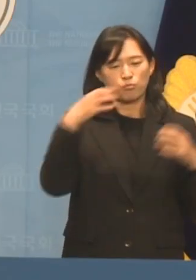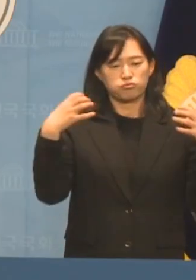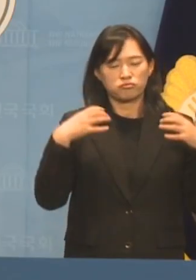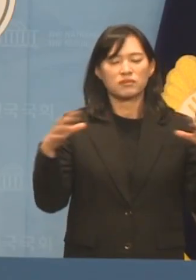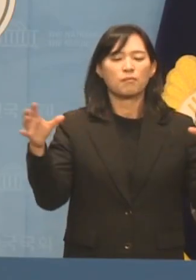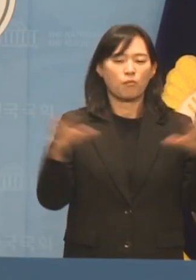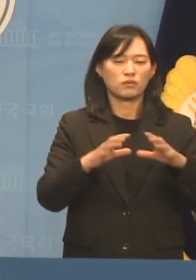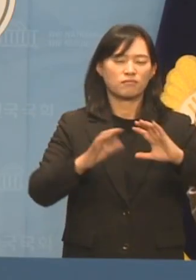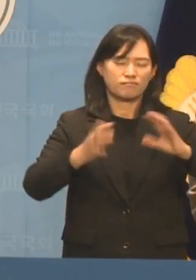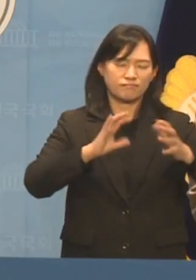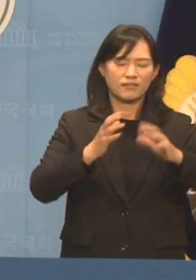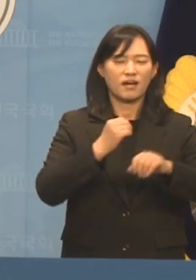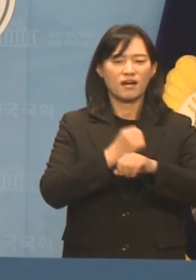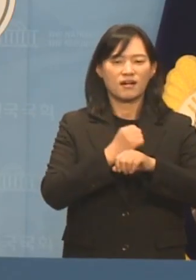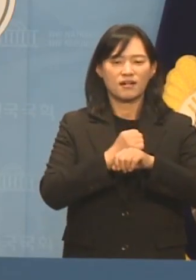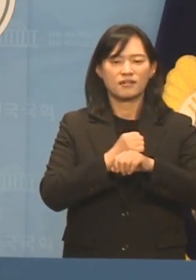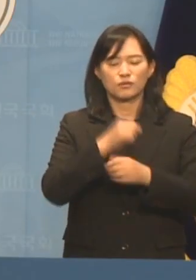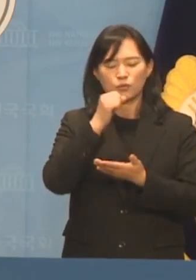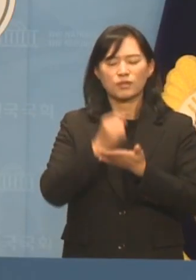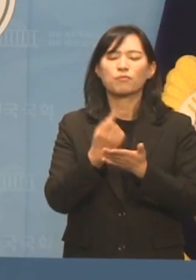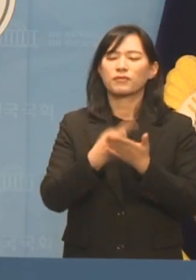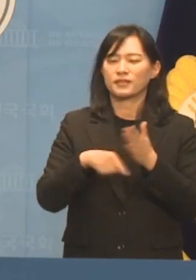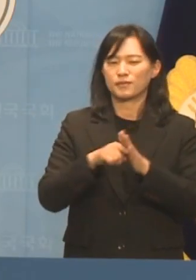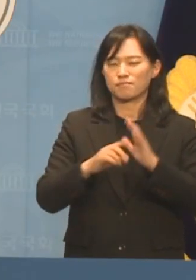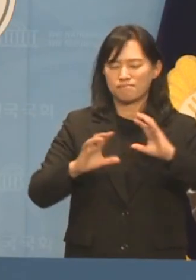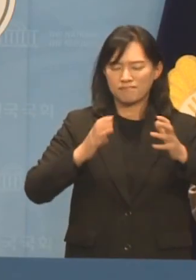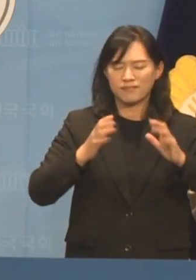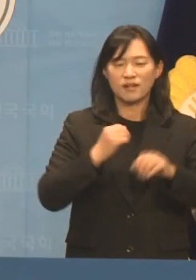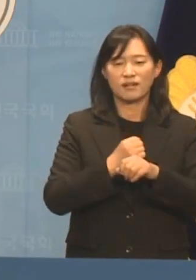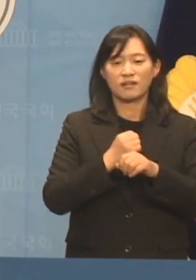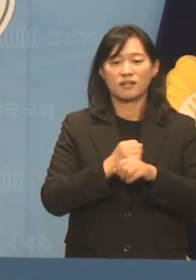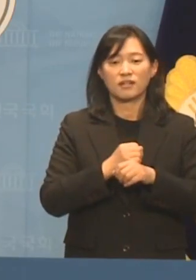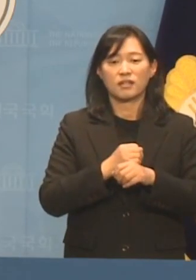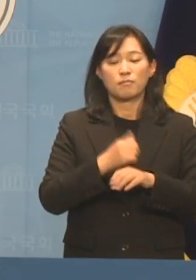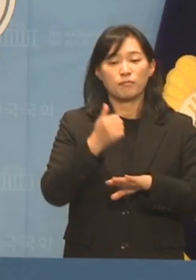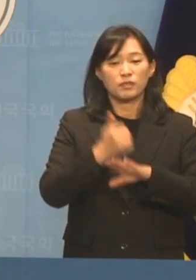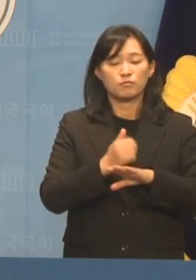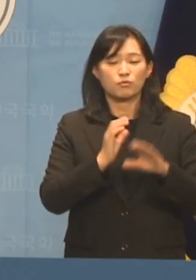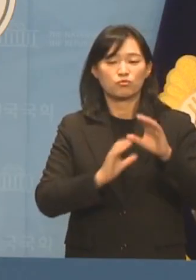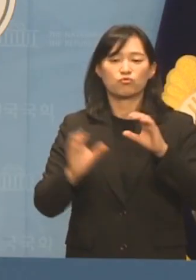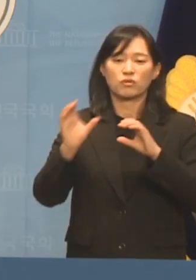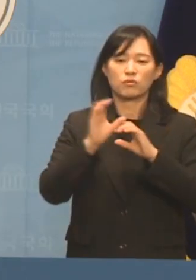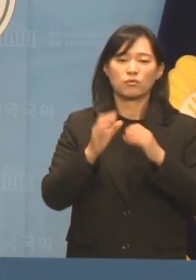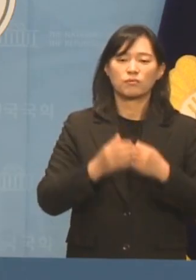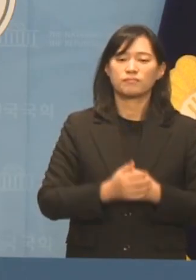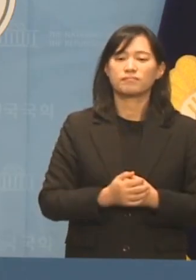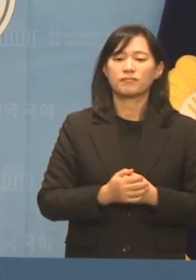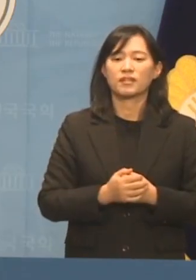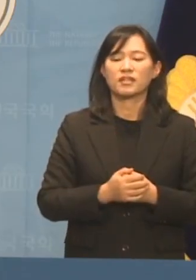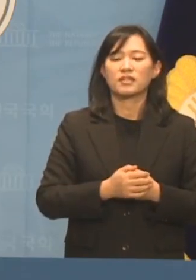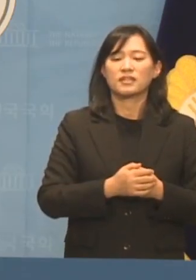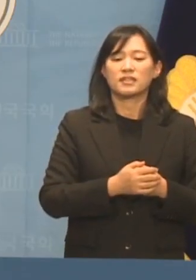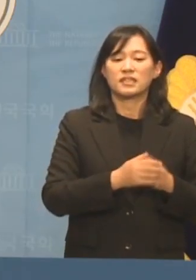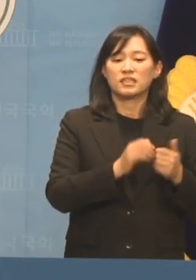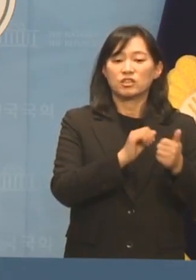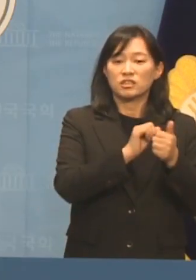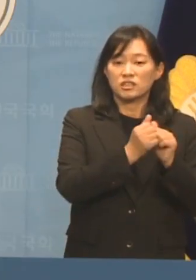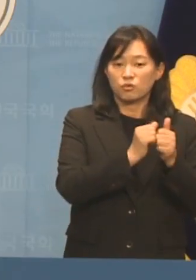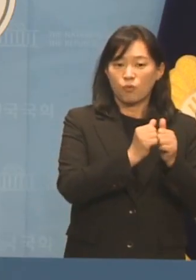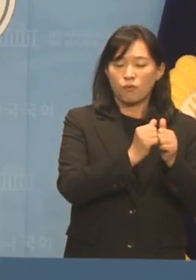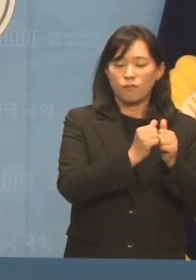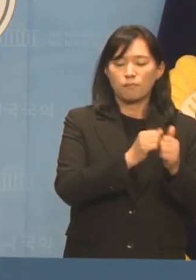위한 노력을 한다라는 말씀을 드립니다. 마지막으로 추가로 유동화증권 피해자와